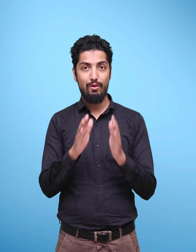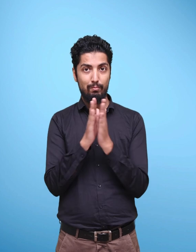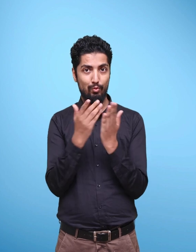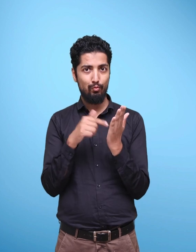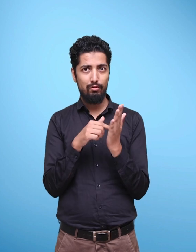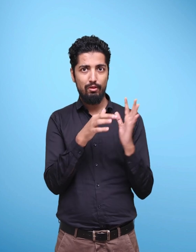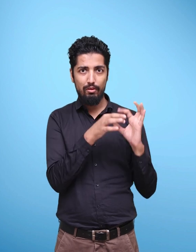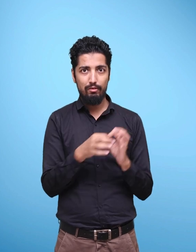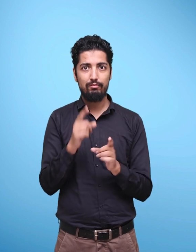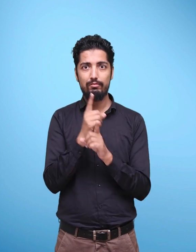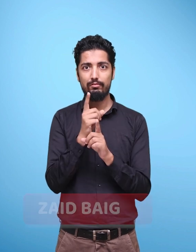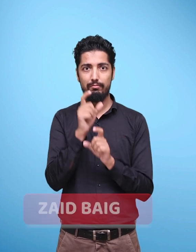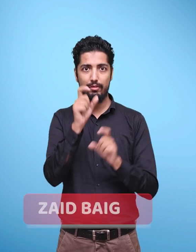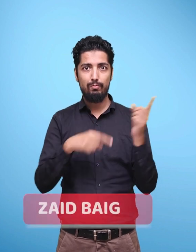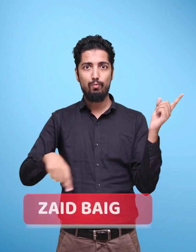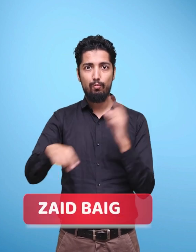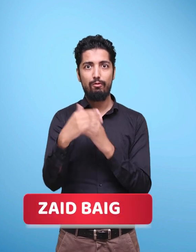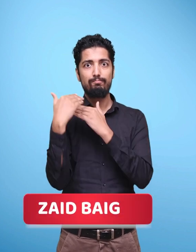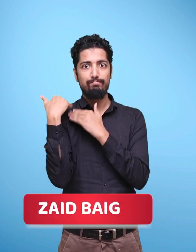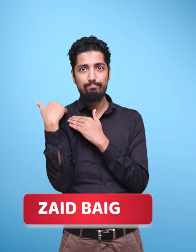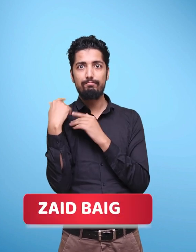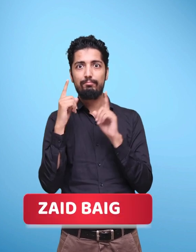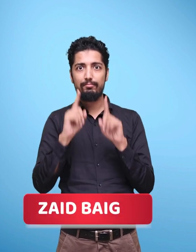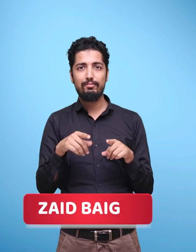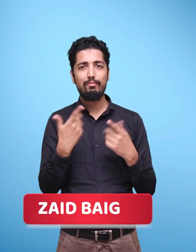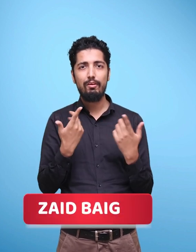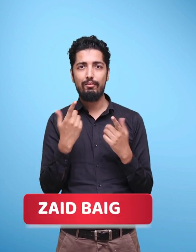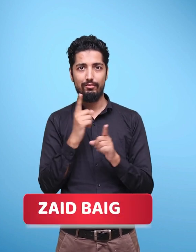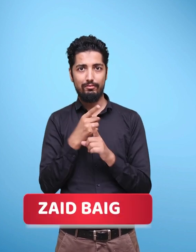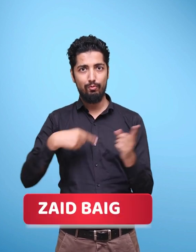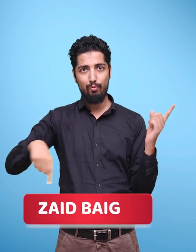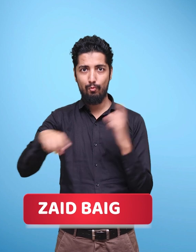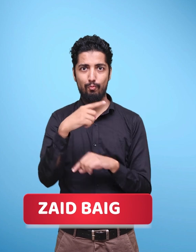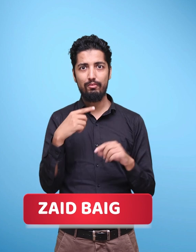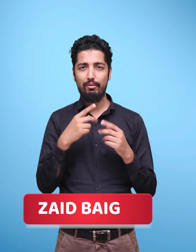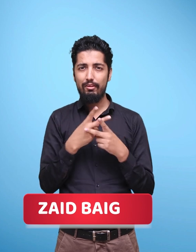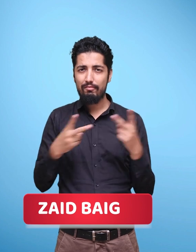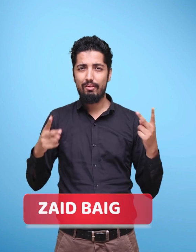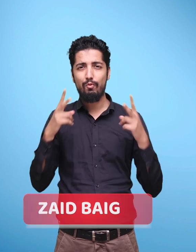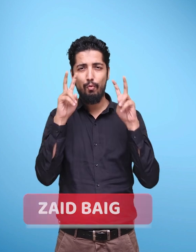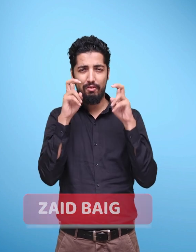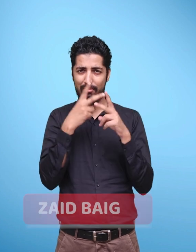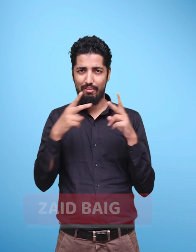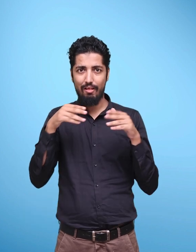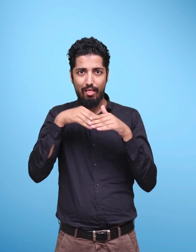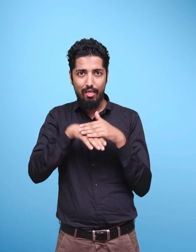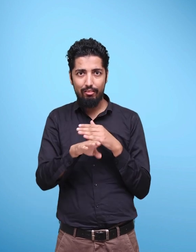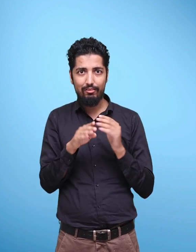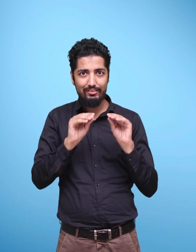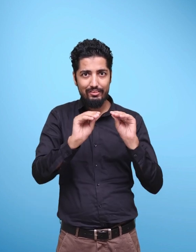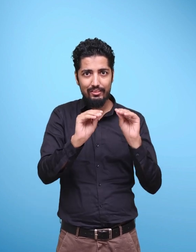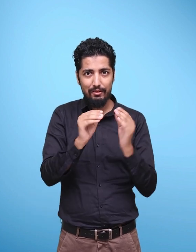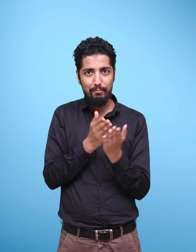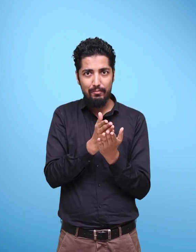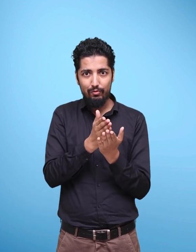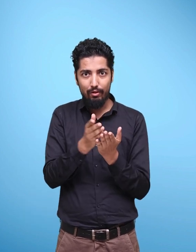Further, the textbooks also encourage the teachers to go beyond the content and use a variety